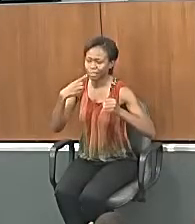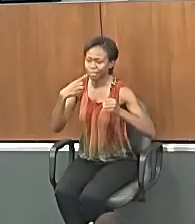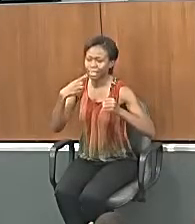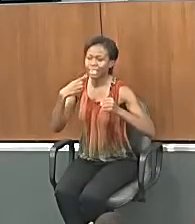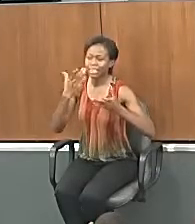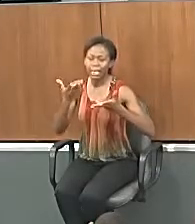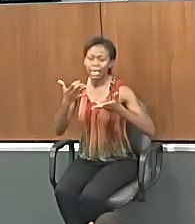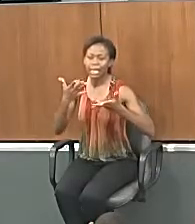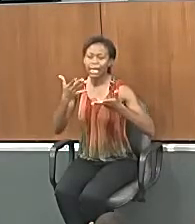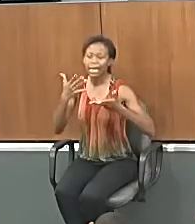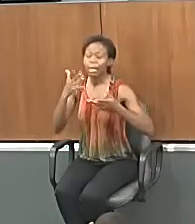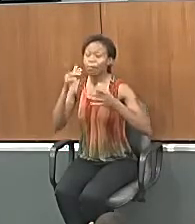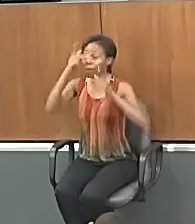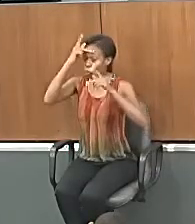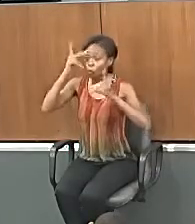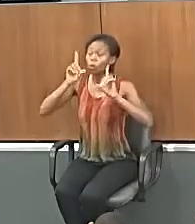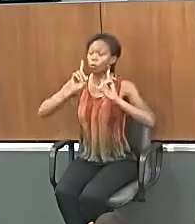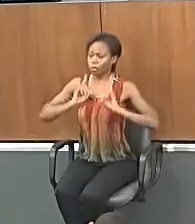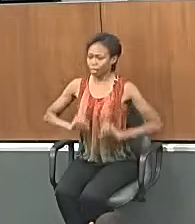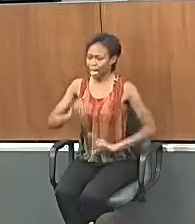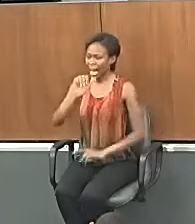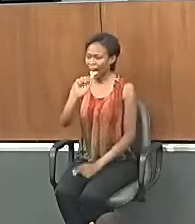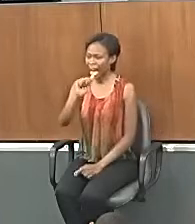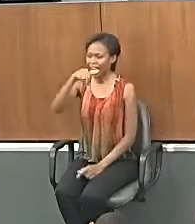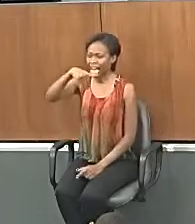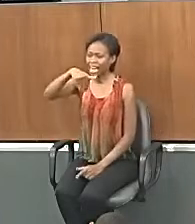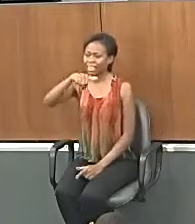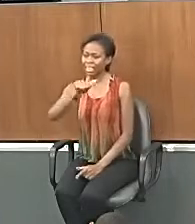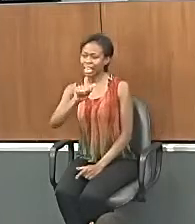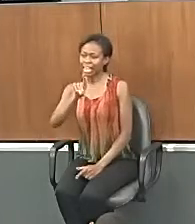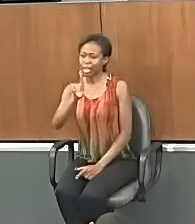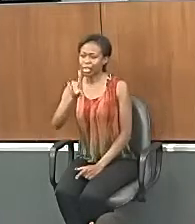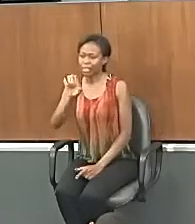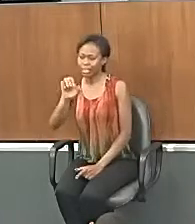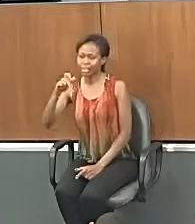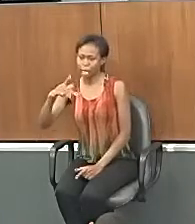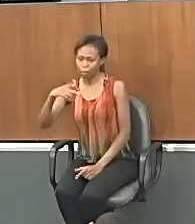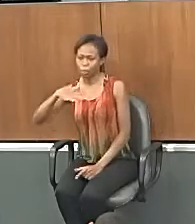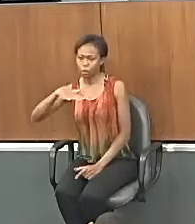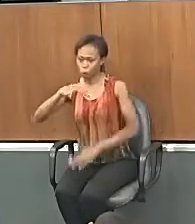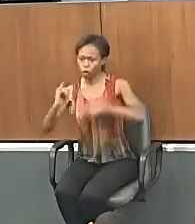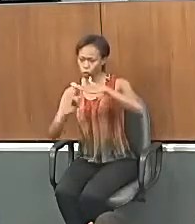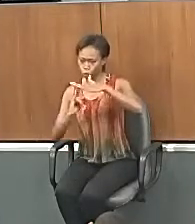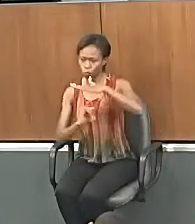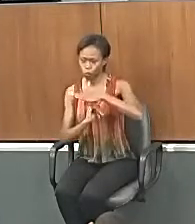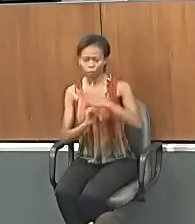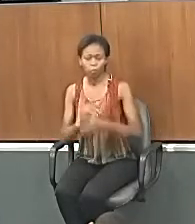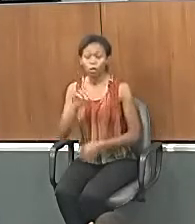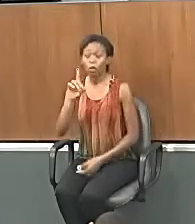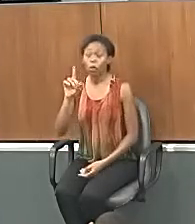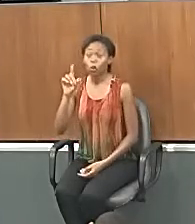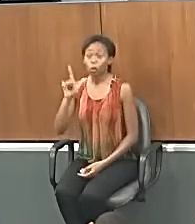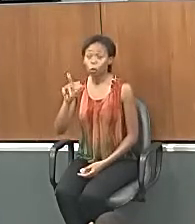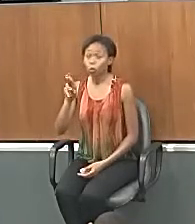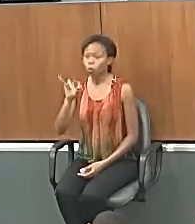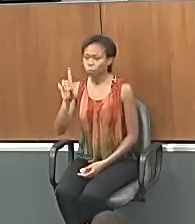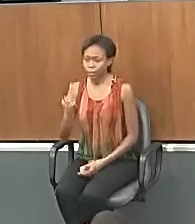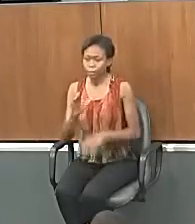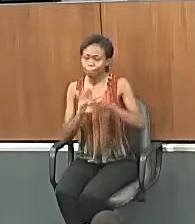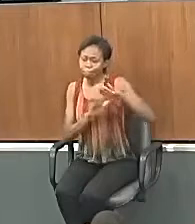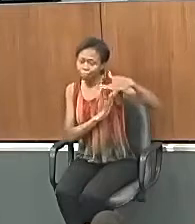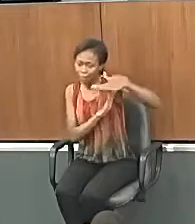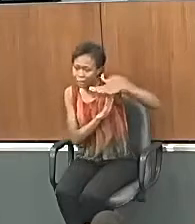anadep boa tarde com a palavra doutor luiz boa tarde a todos é um piloto